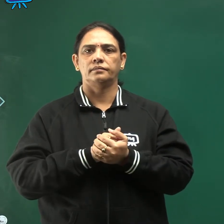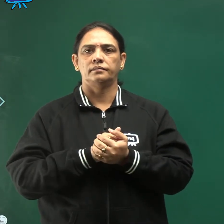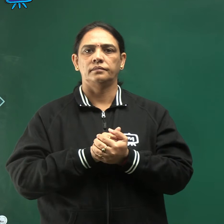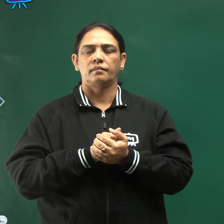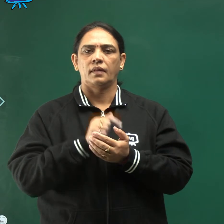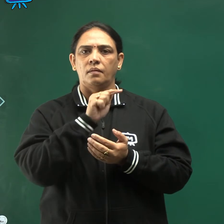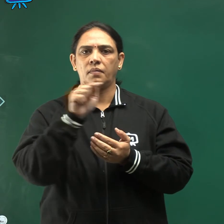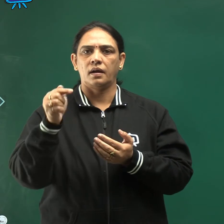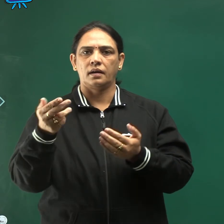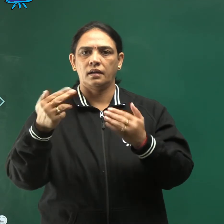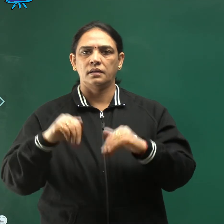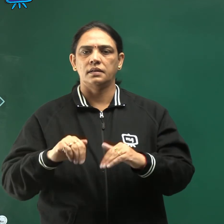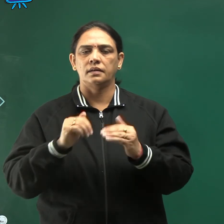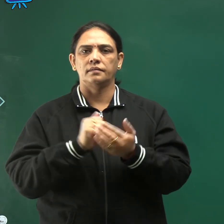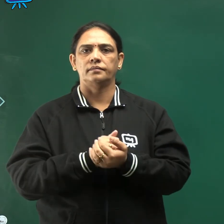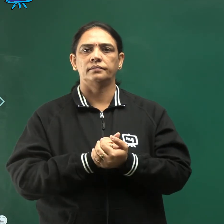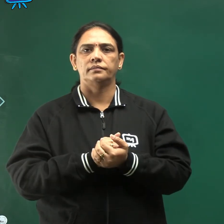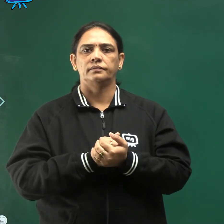बार के नीचे